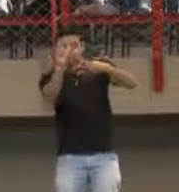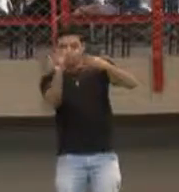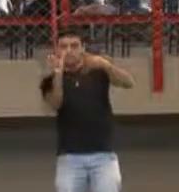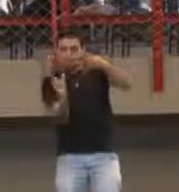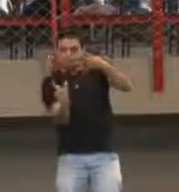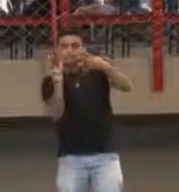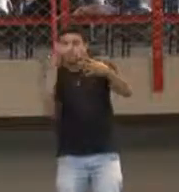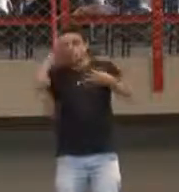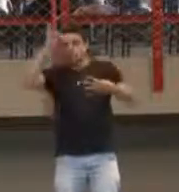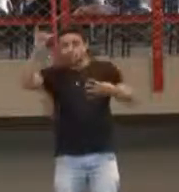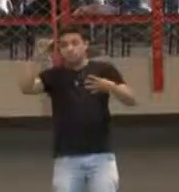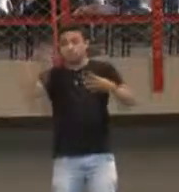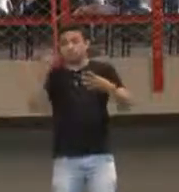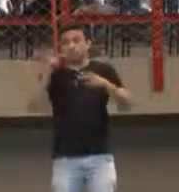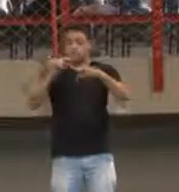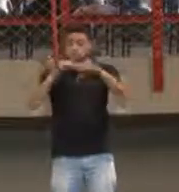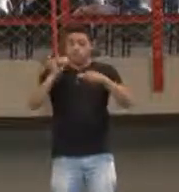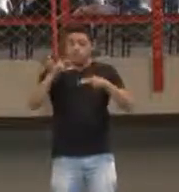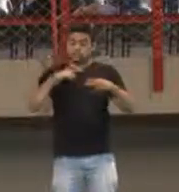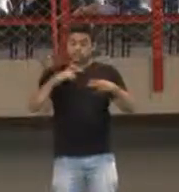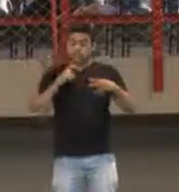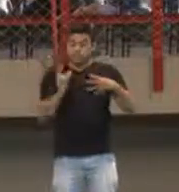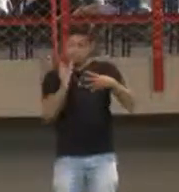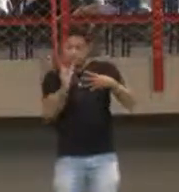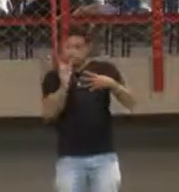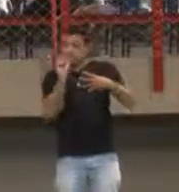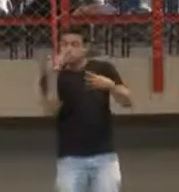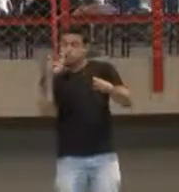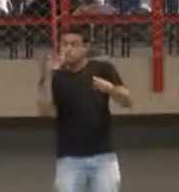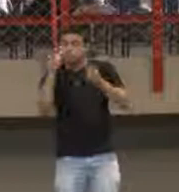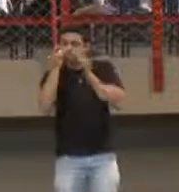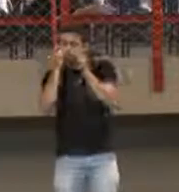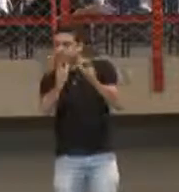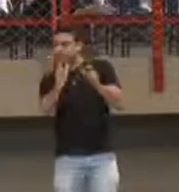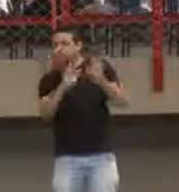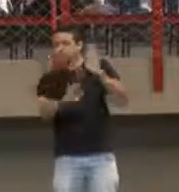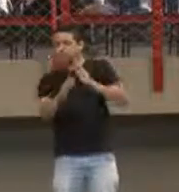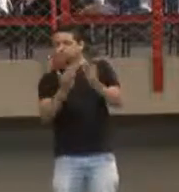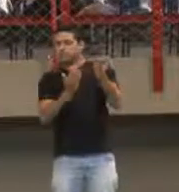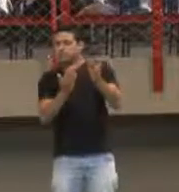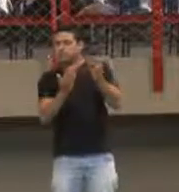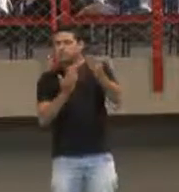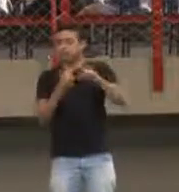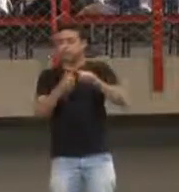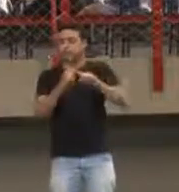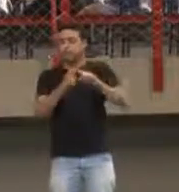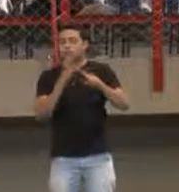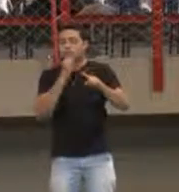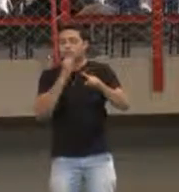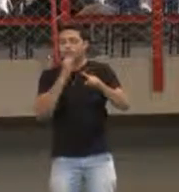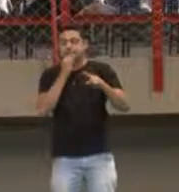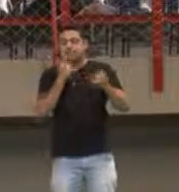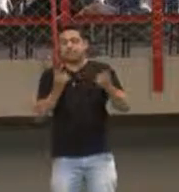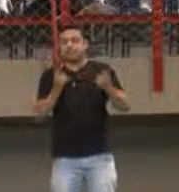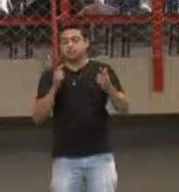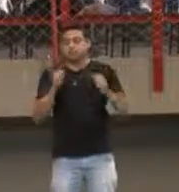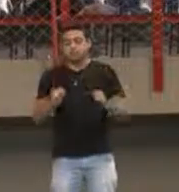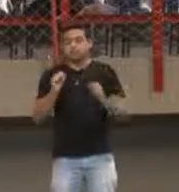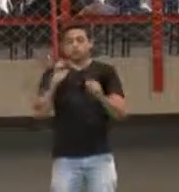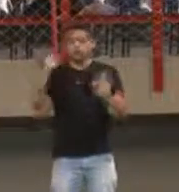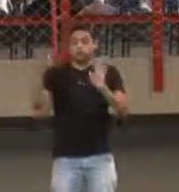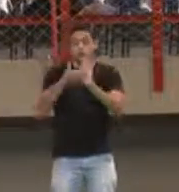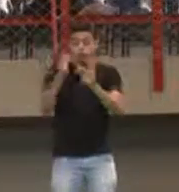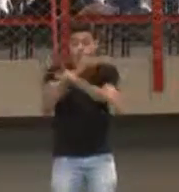nem aparece. Mas se aparecer, por favor, já fica com o pé atrás. Não vai provocar necessariamente a morte de